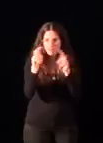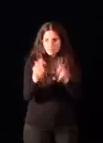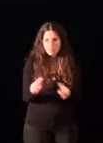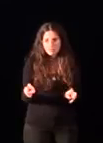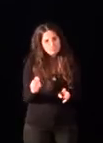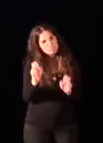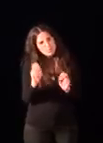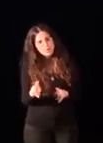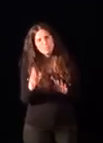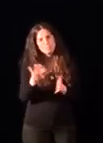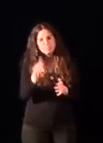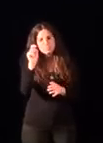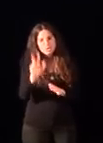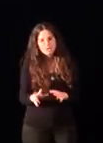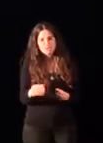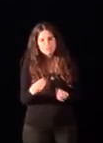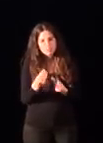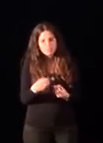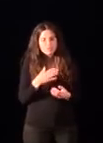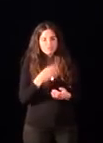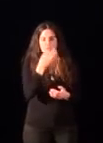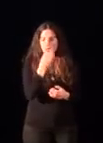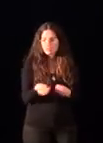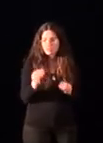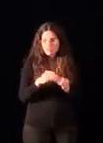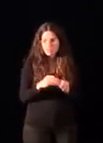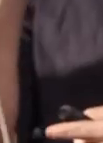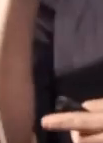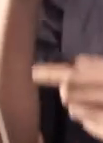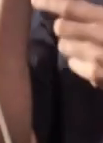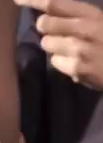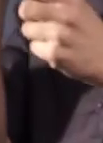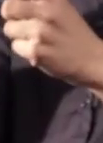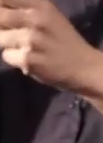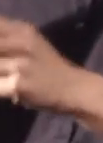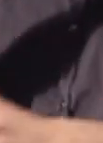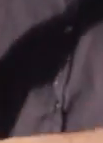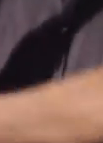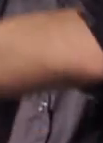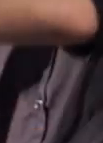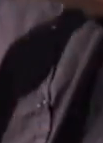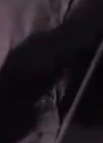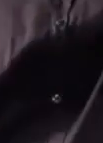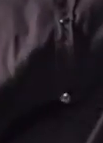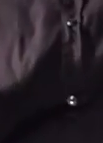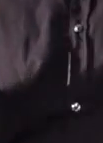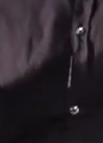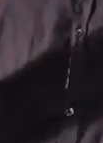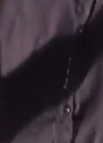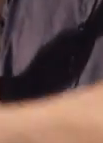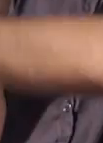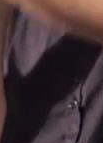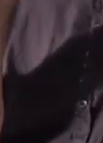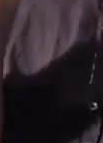אוקיי, אז בערך שליש, משהו כזה. עכשיו אני אשאל שאלה נוספת. יש פה מישהו שחושב שמבין כל העמותות